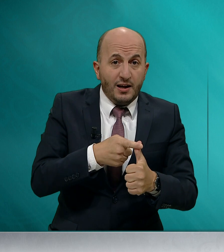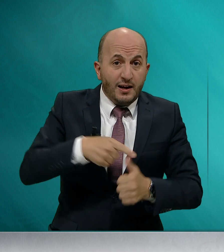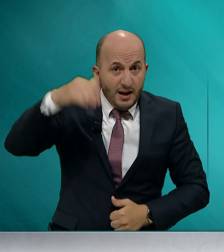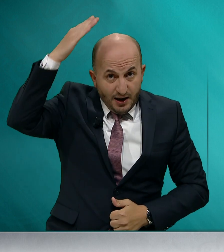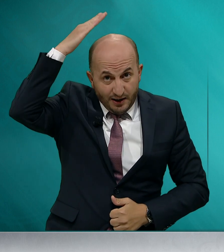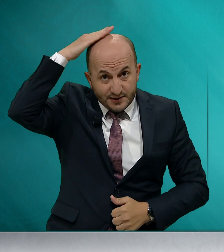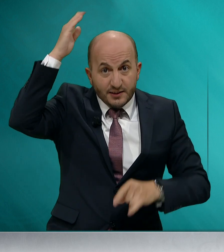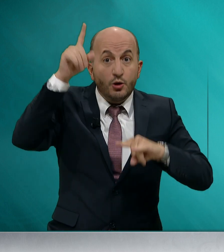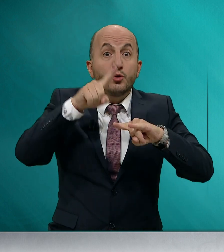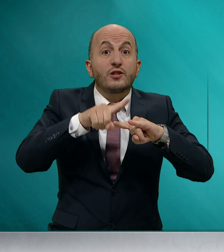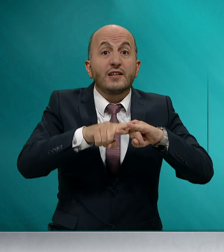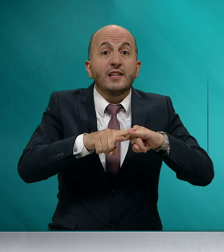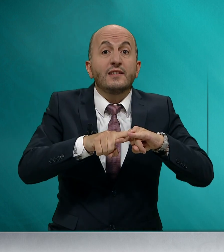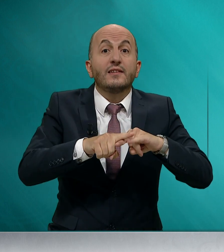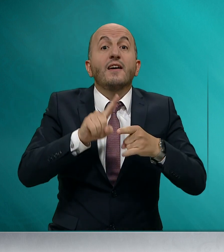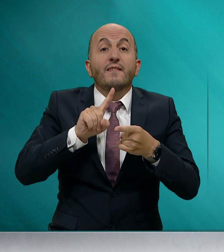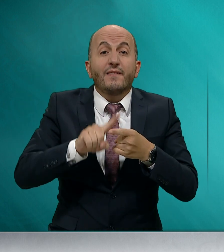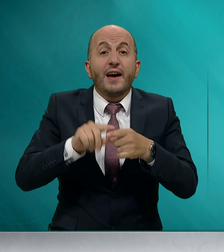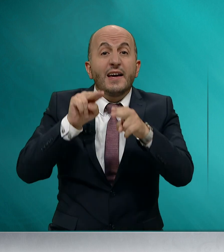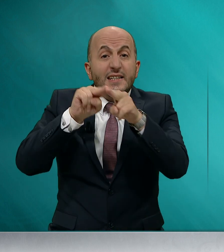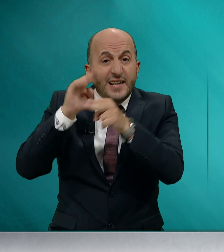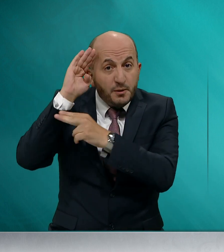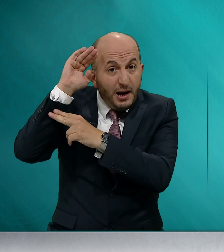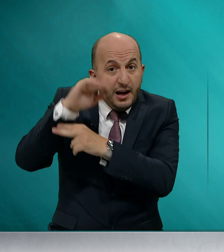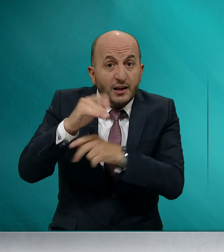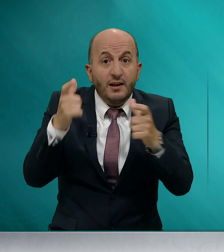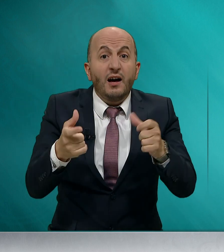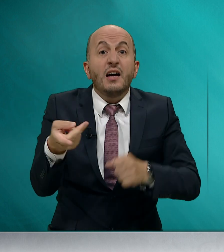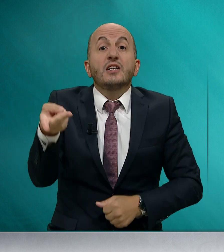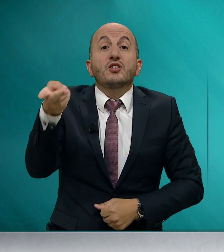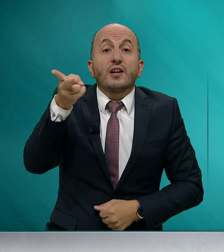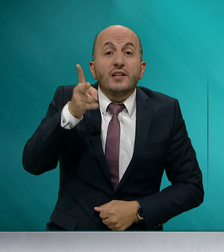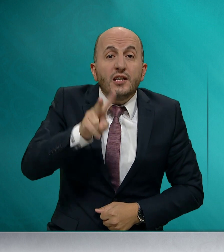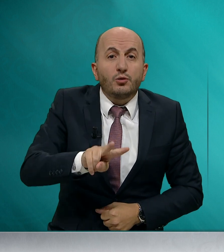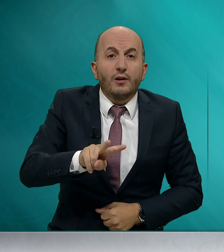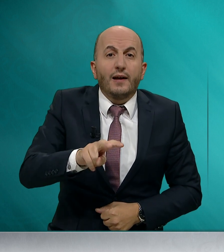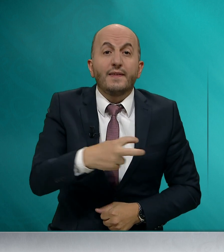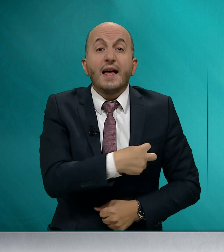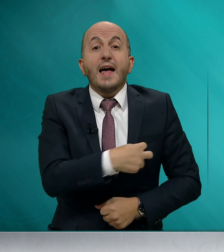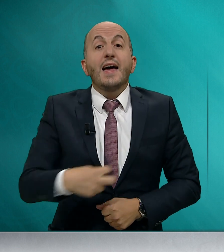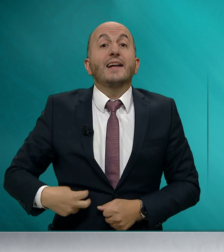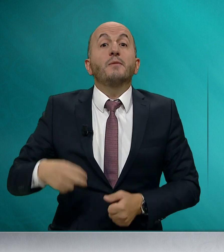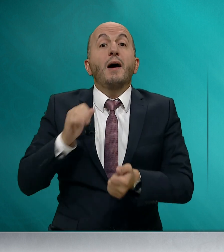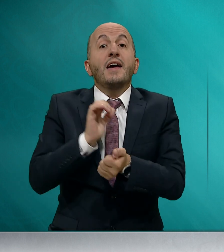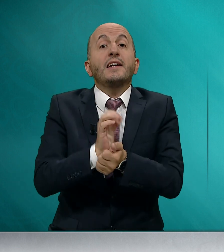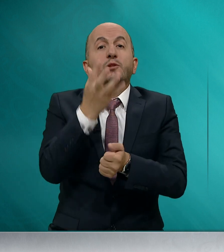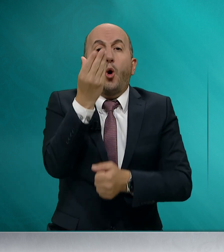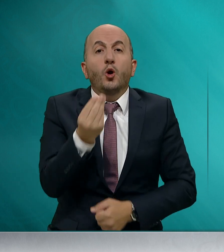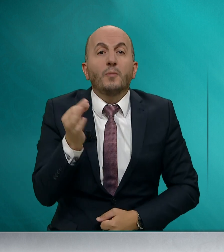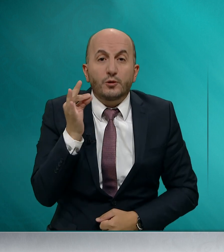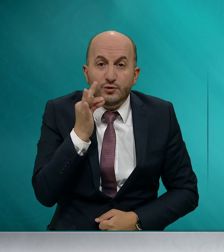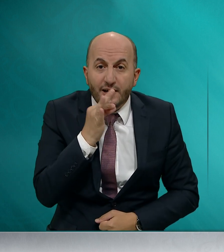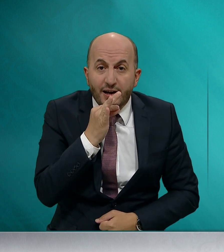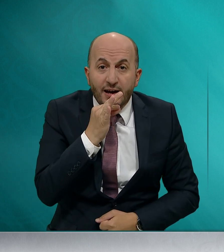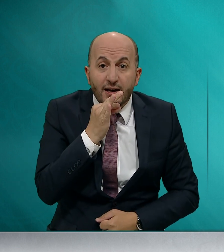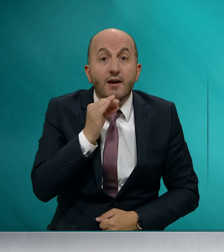Başta Hazreti Hüseyin ve Kerbela'da şehit olan Ehl-i Beyt